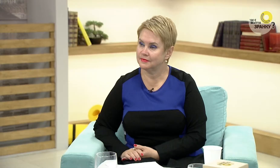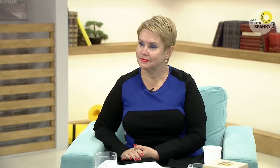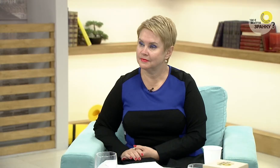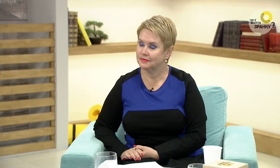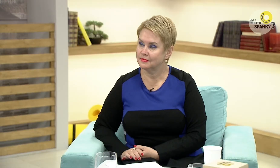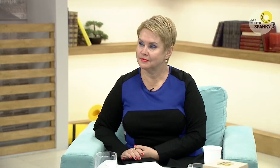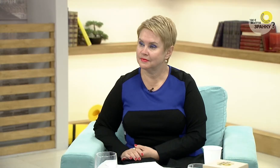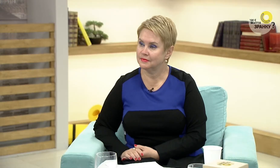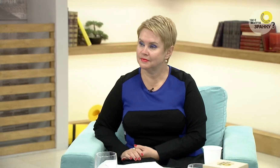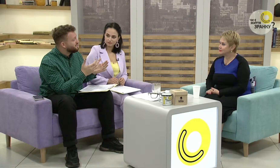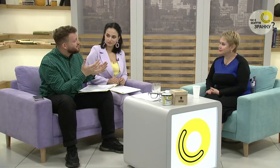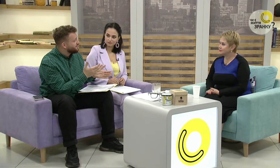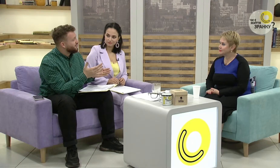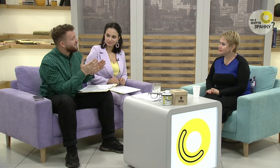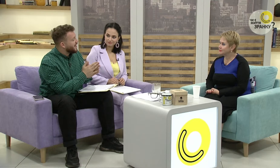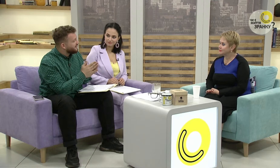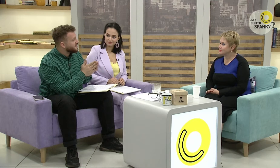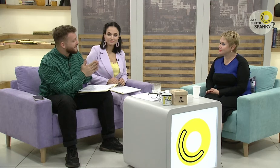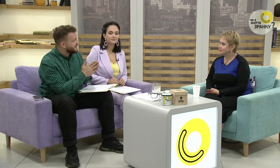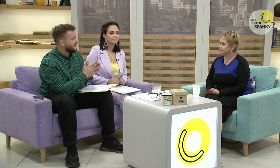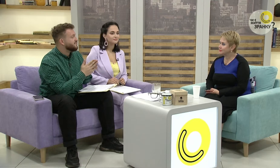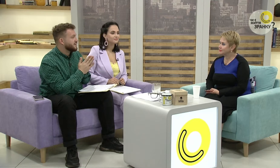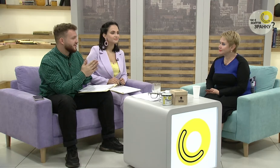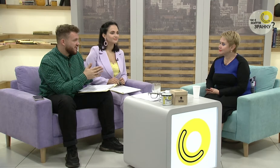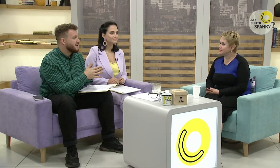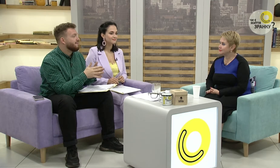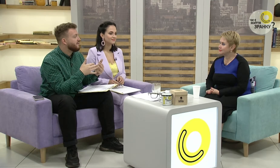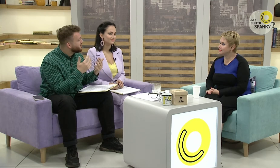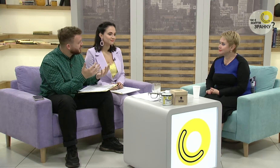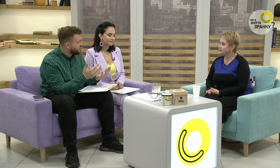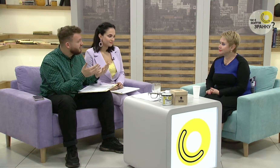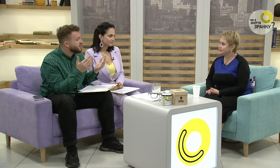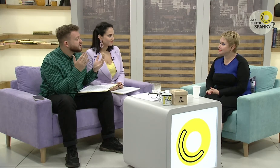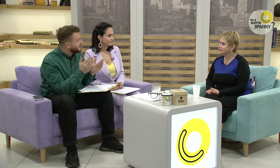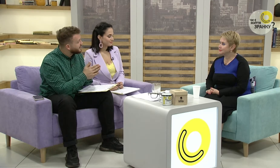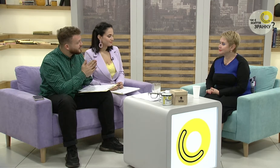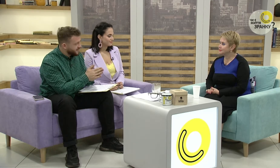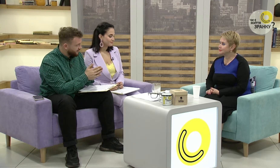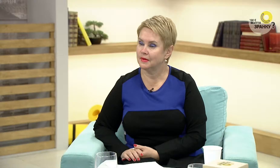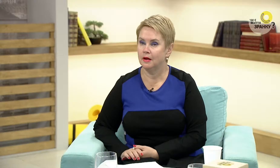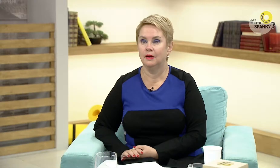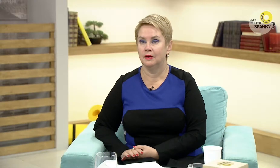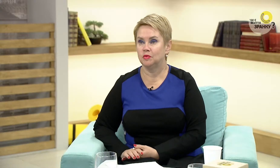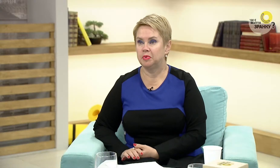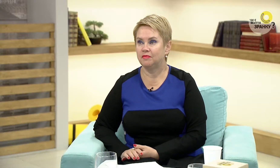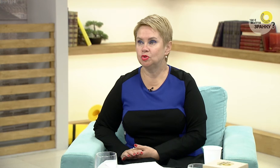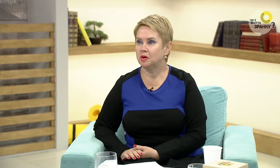унікальних людей замало. Розкажіть свою історію, як ви стали таким перекладачем, як ви вивчили цю мову і чи складно це? Переводчиком я